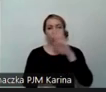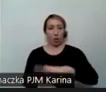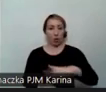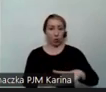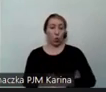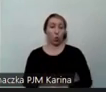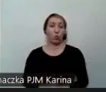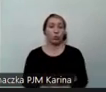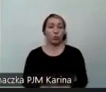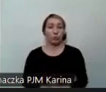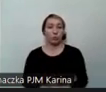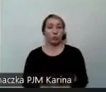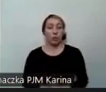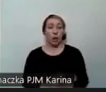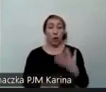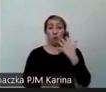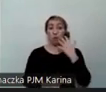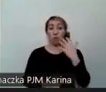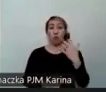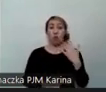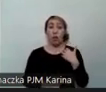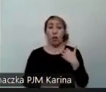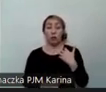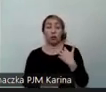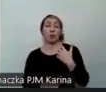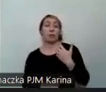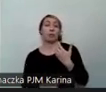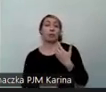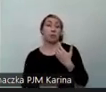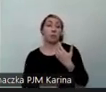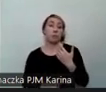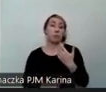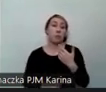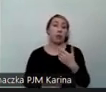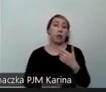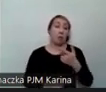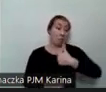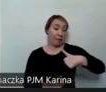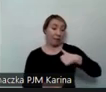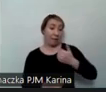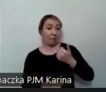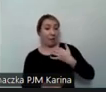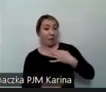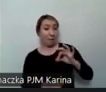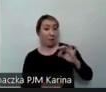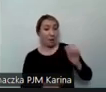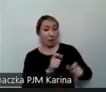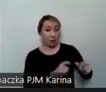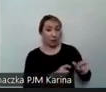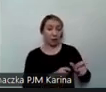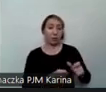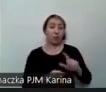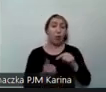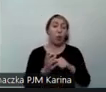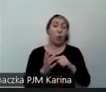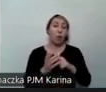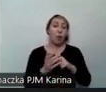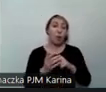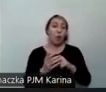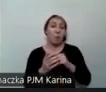Wcześniej mogliśmy odpowiadać sobie my specjaliści, na wszystkie pytania,